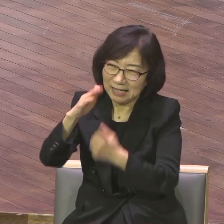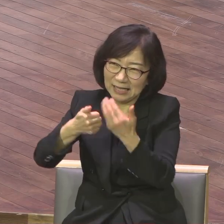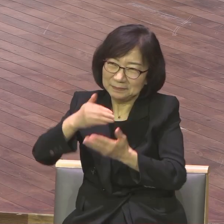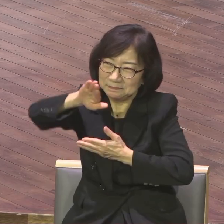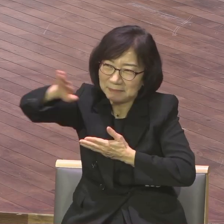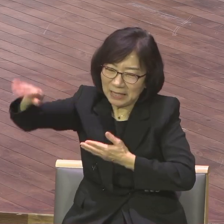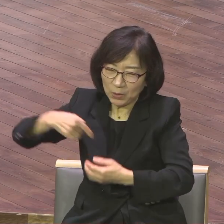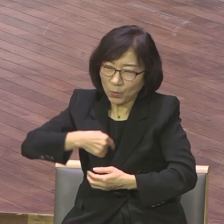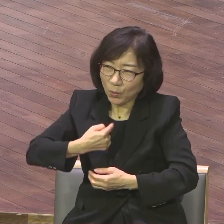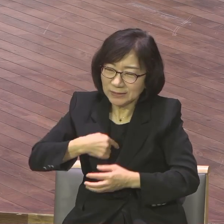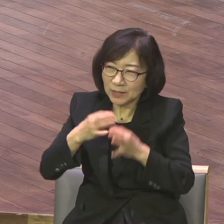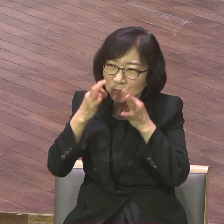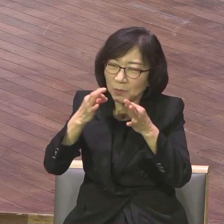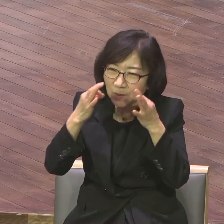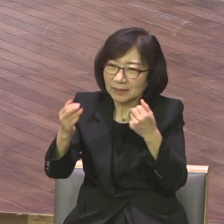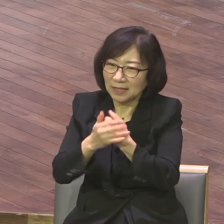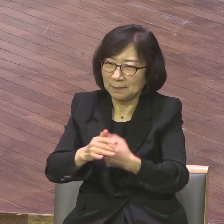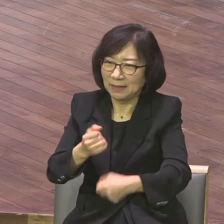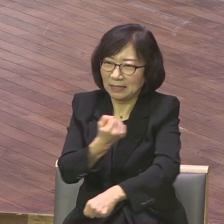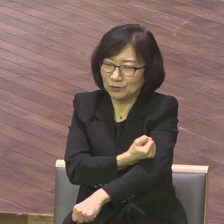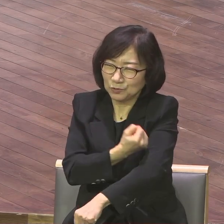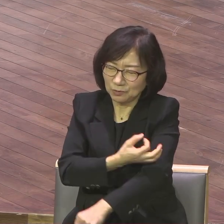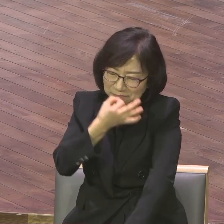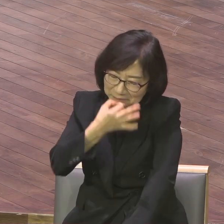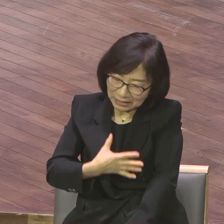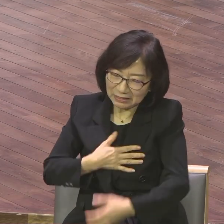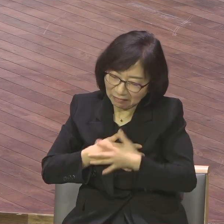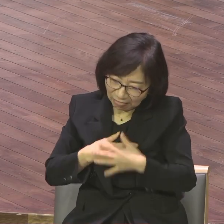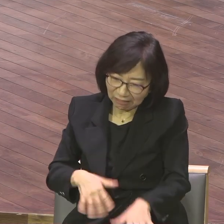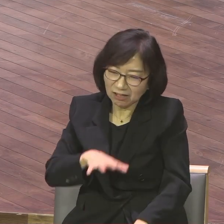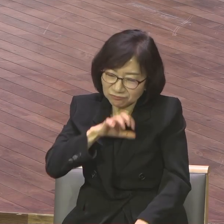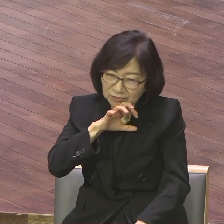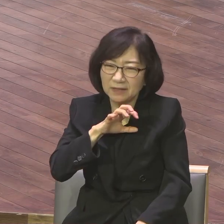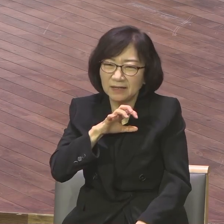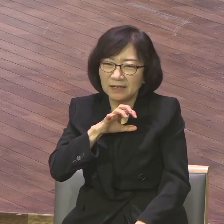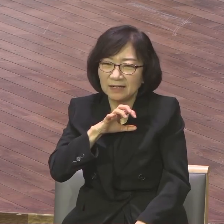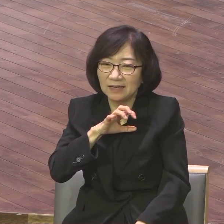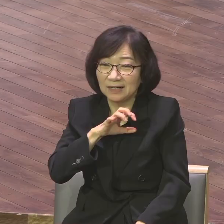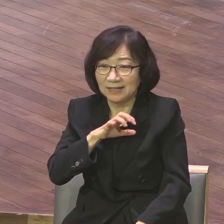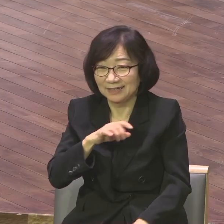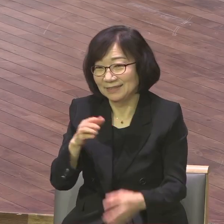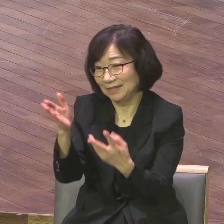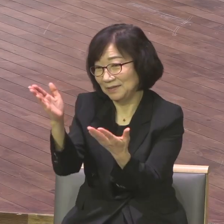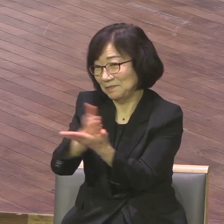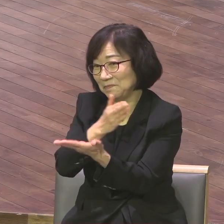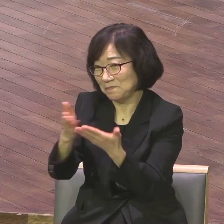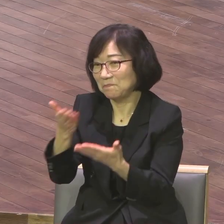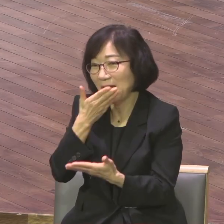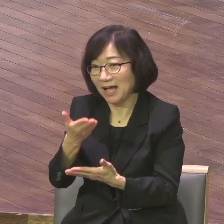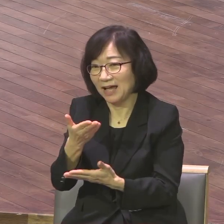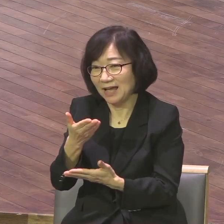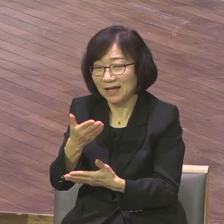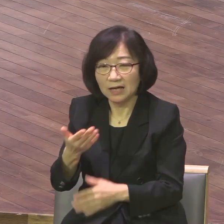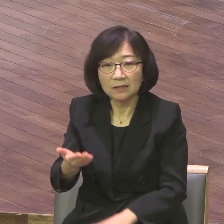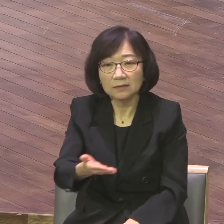하려고 애를 쓰니까 저렇게 힘들어하는 거구나. 여러분들은 어떤 유행의 삶을 살고